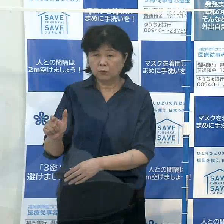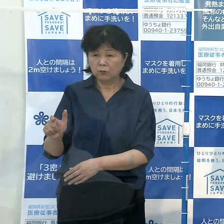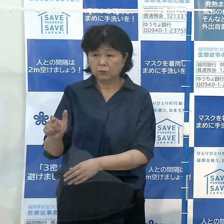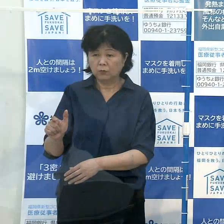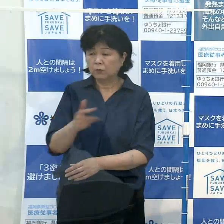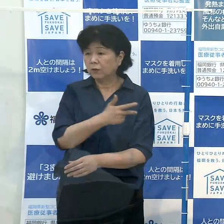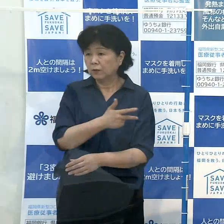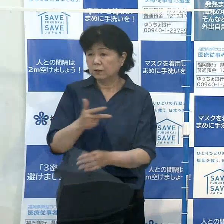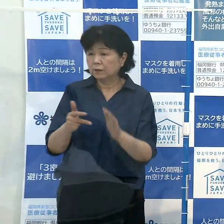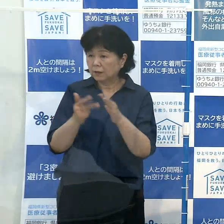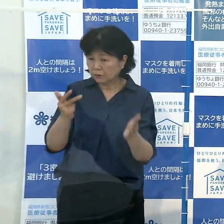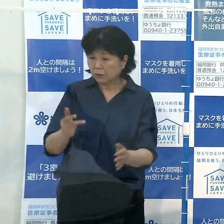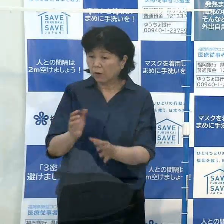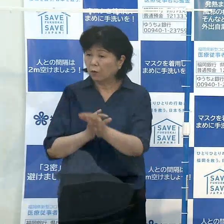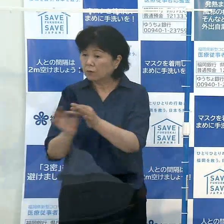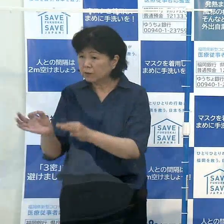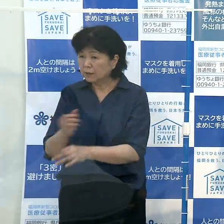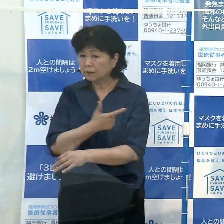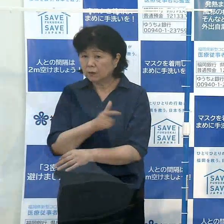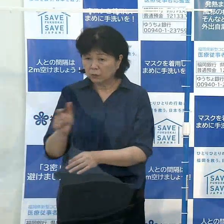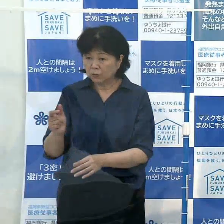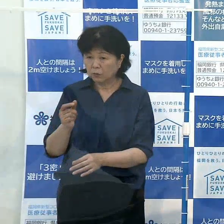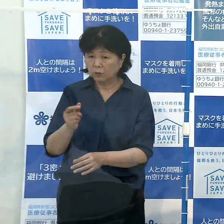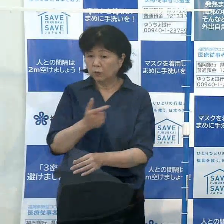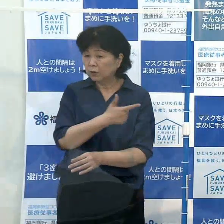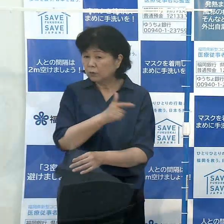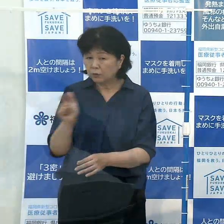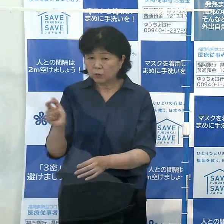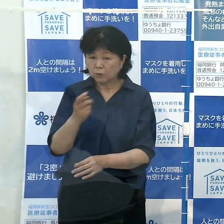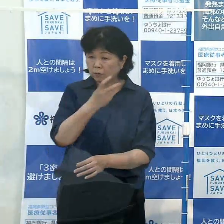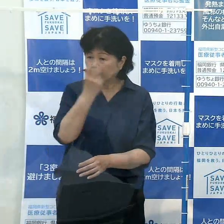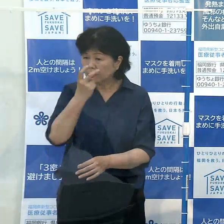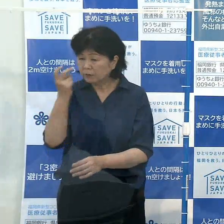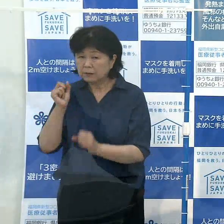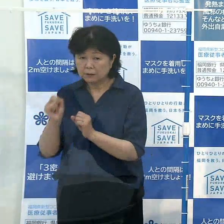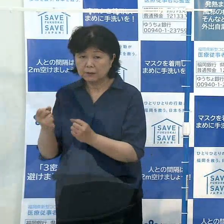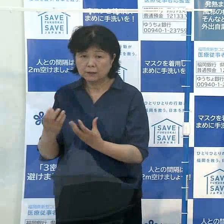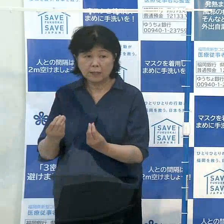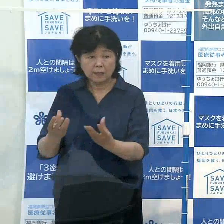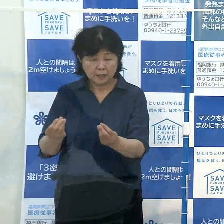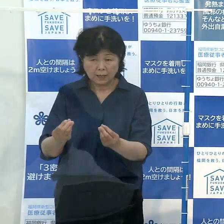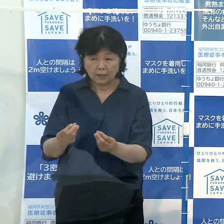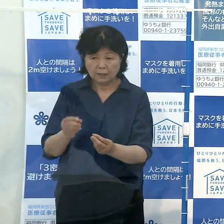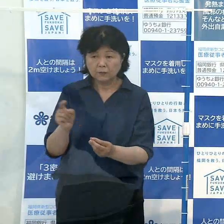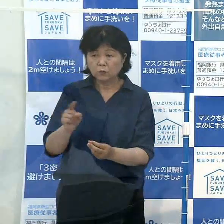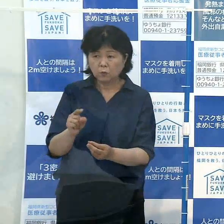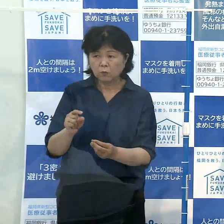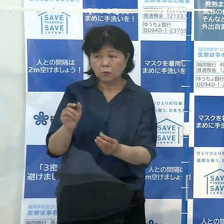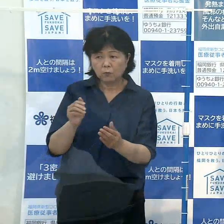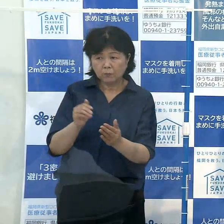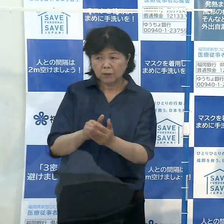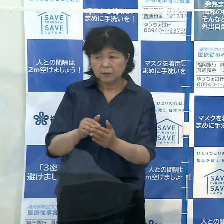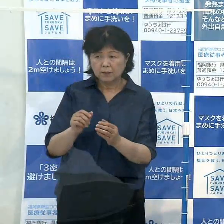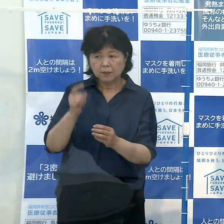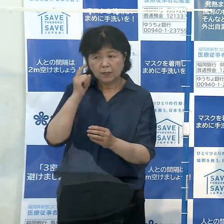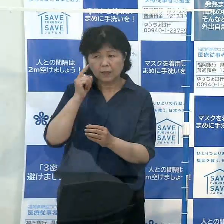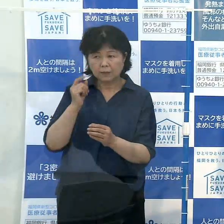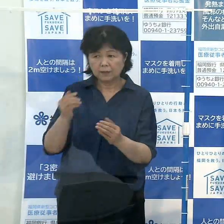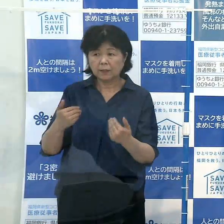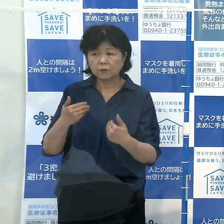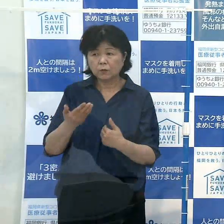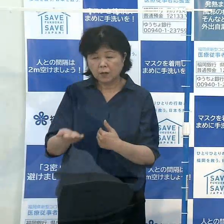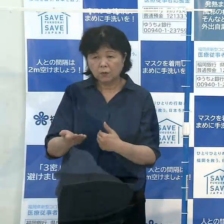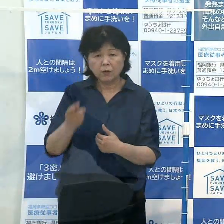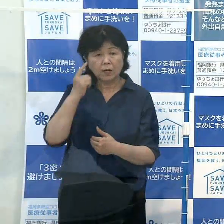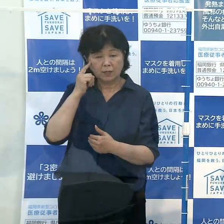な、施設とかお店と種類とかね、まあ、そういったことを見ながら、その影響というのを踏まえて、